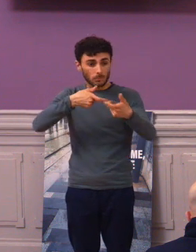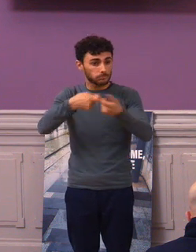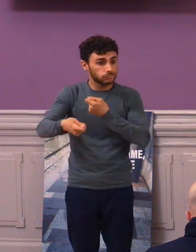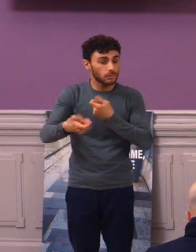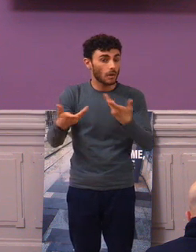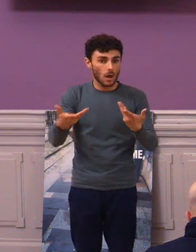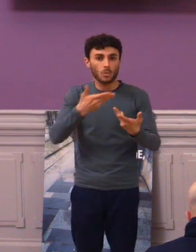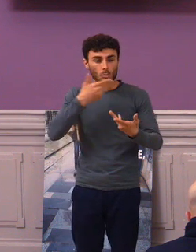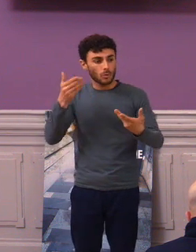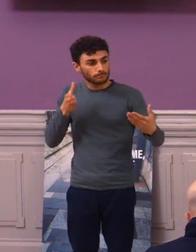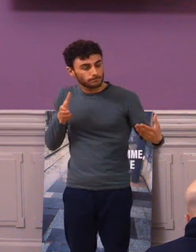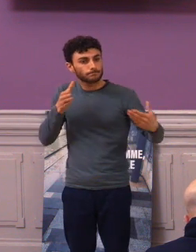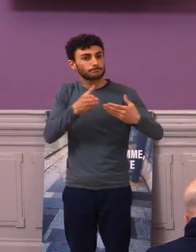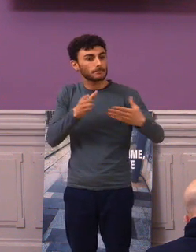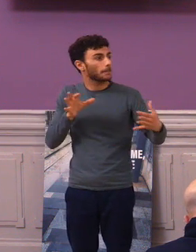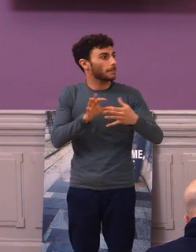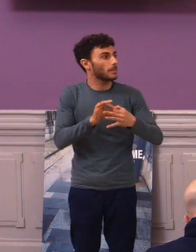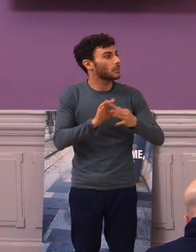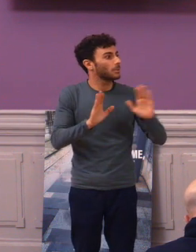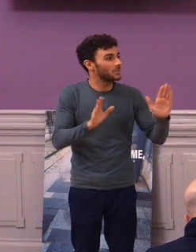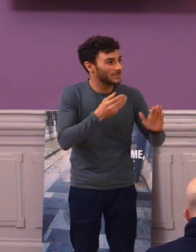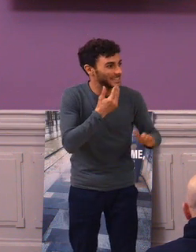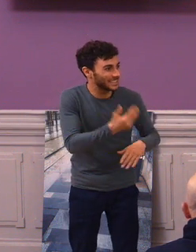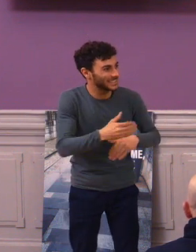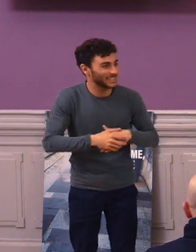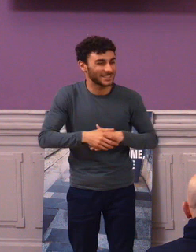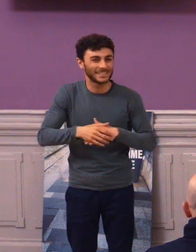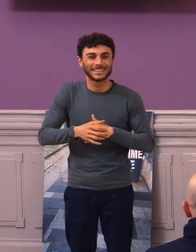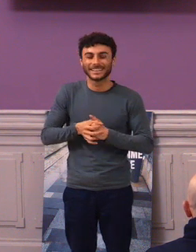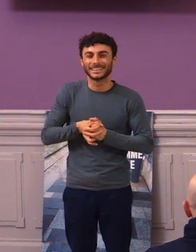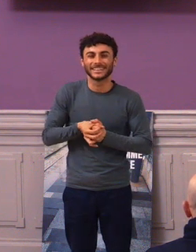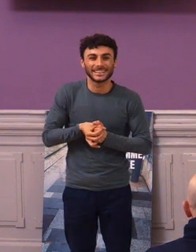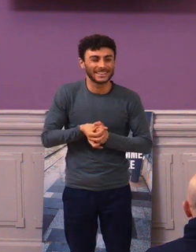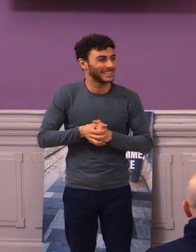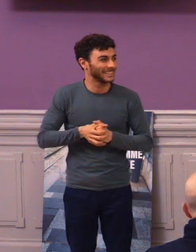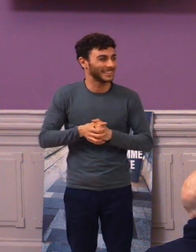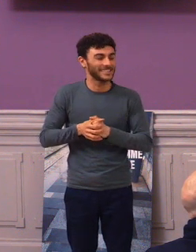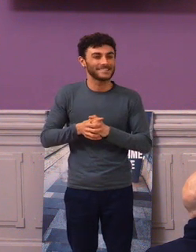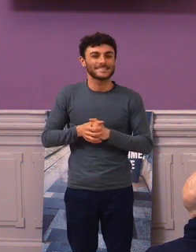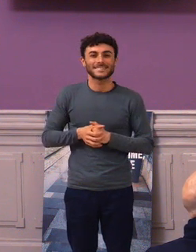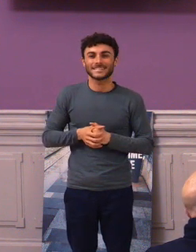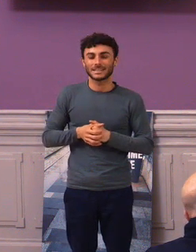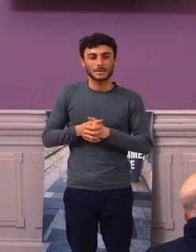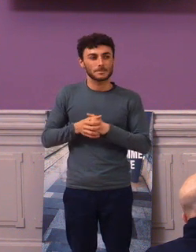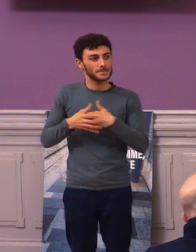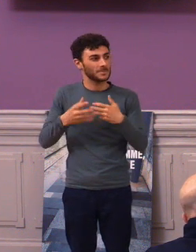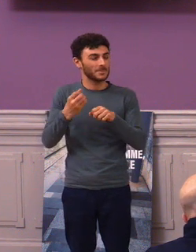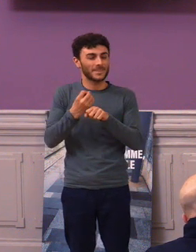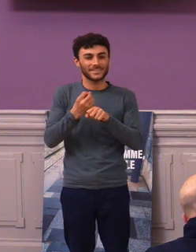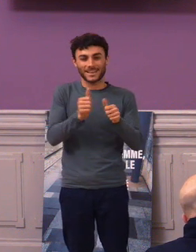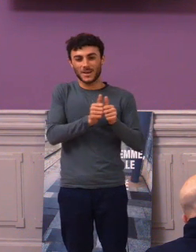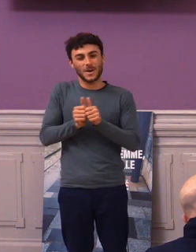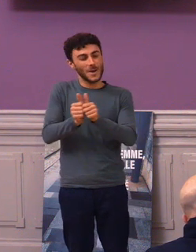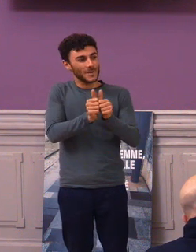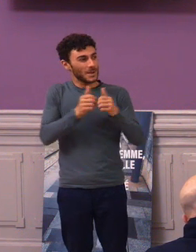travailler avec pardon je parle trop vite je travaillais voilà vraiment en lien avec les